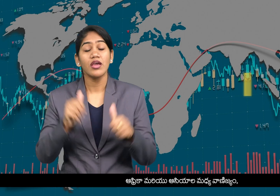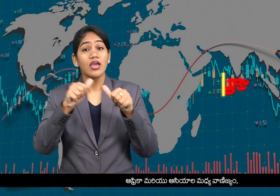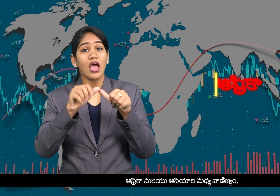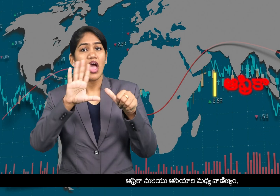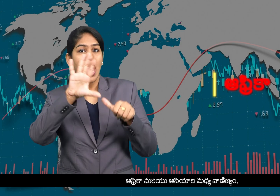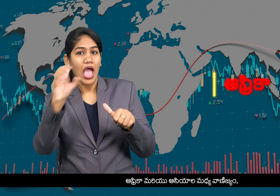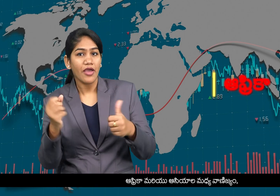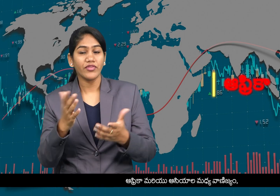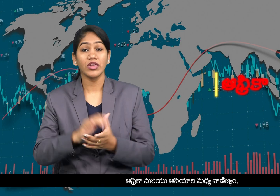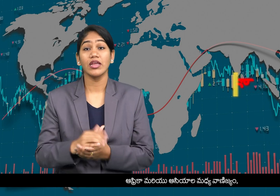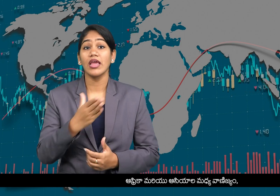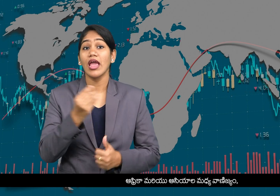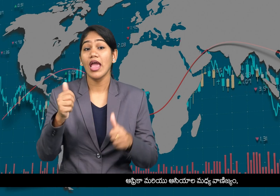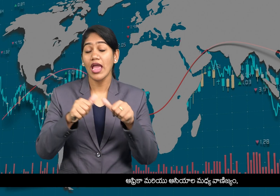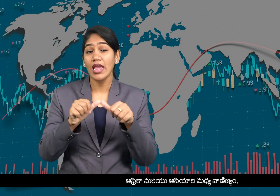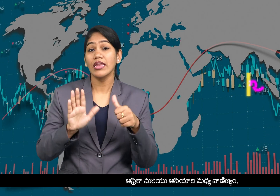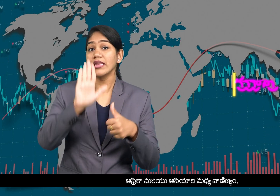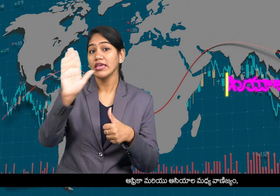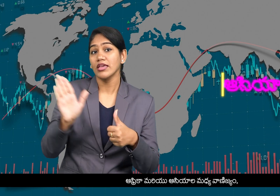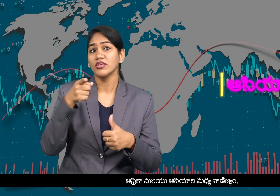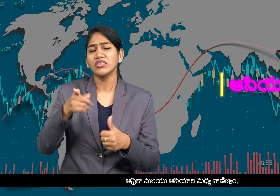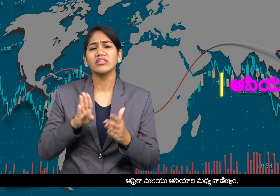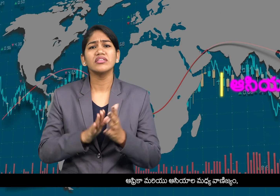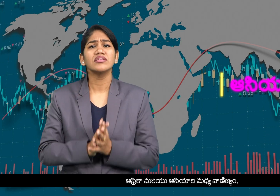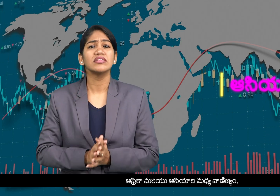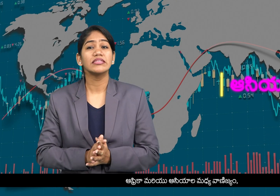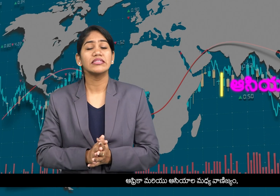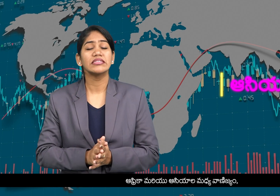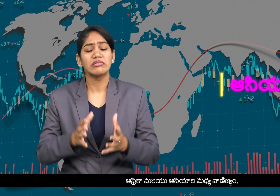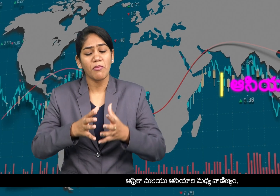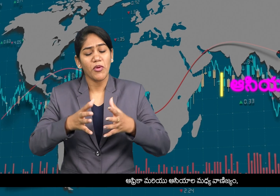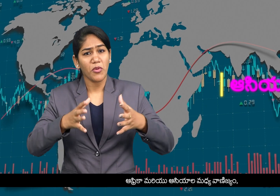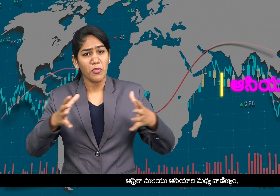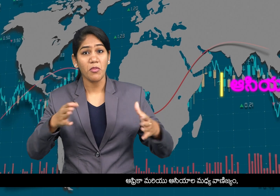ఆఫ్రికా మరియు ఆసియాల మధ్య వాణిజ్యం,